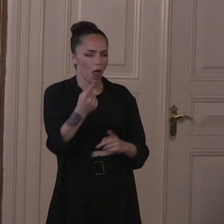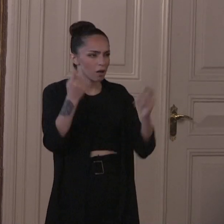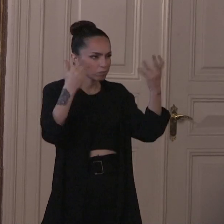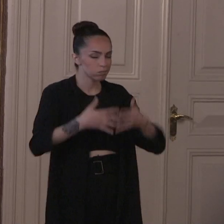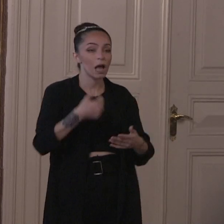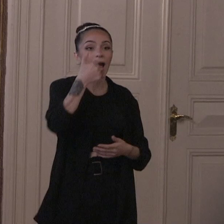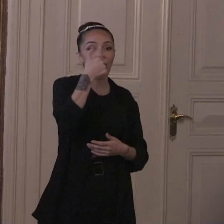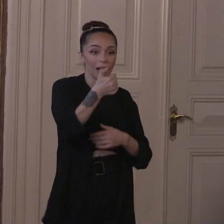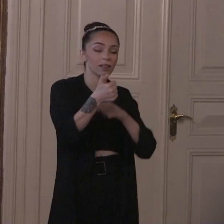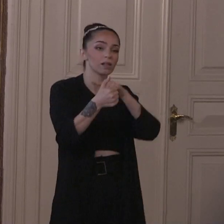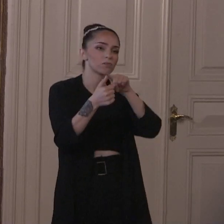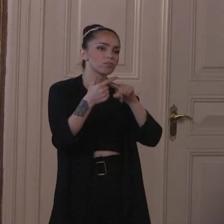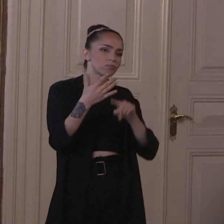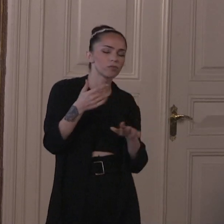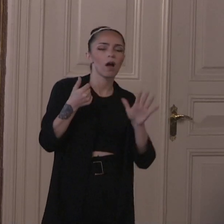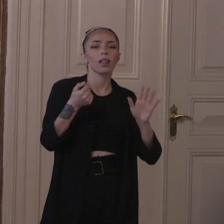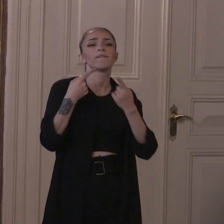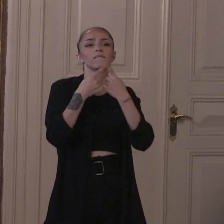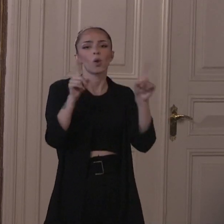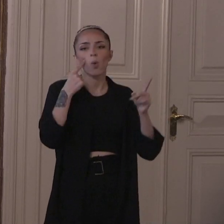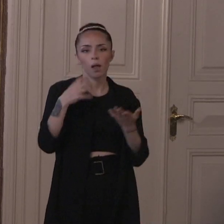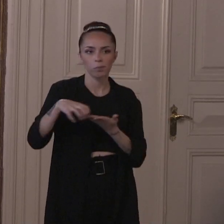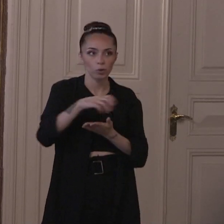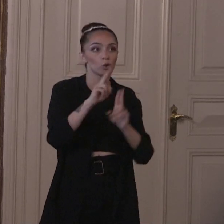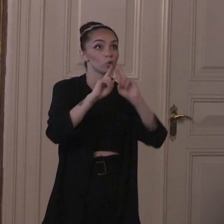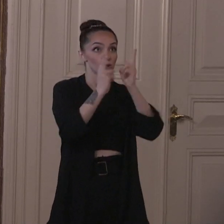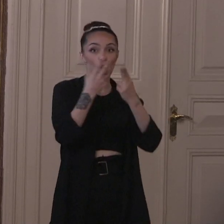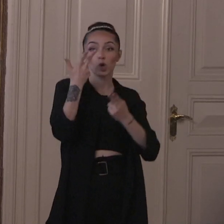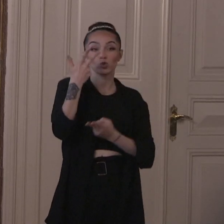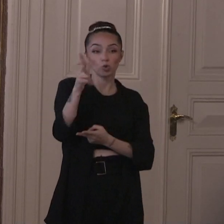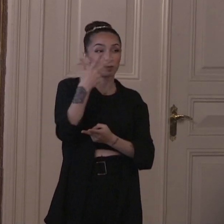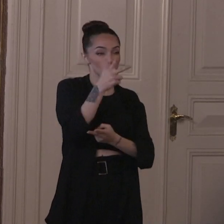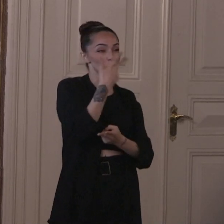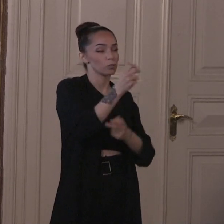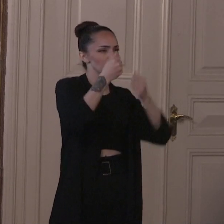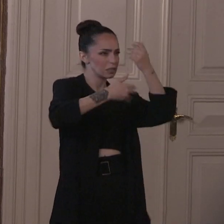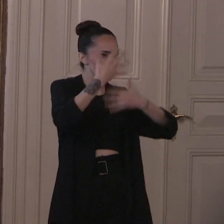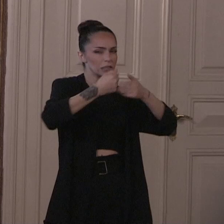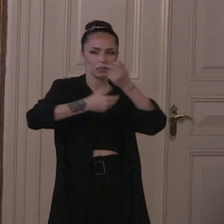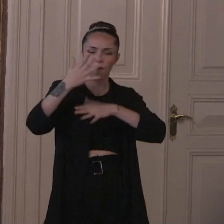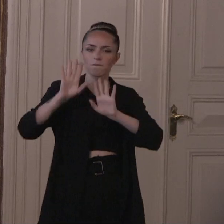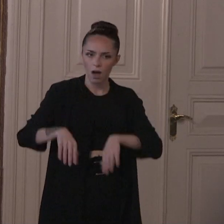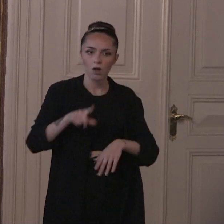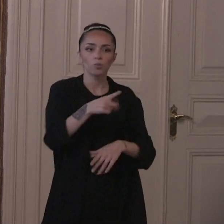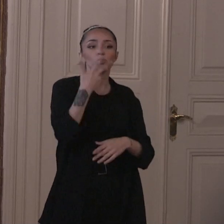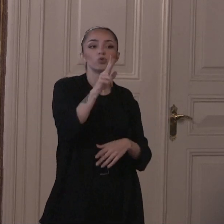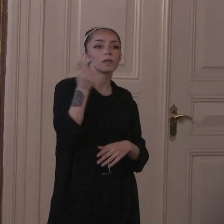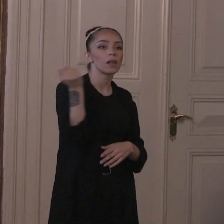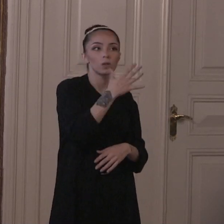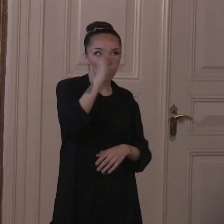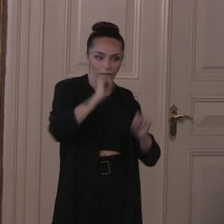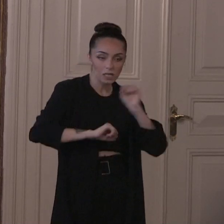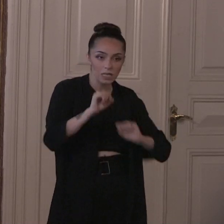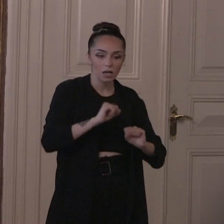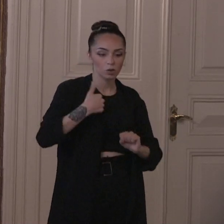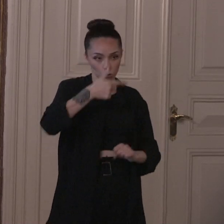altın kriterde biliyorsunuz, takip etmişsiniz, dünyadaki 3000 üniversite sıralandı. Bu 3000 üniversite içerisinde ülkemizden